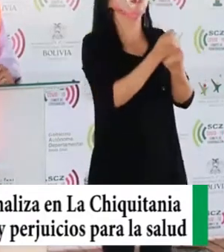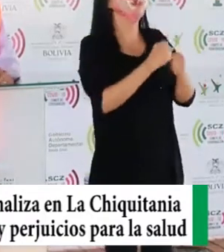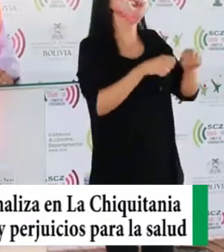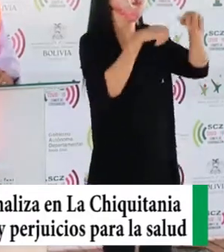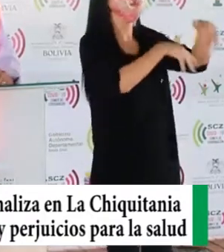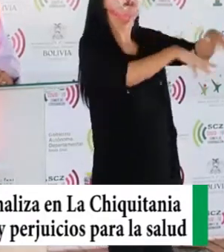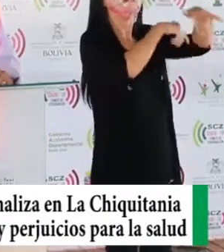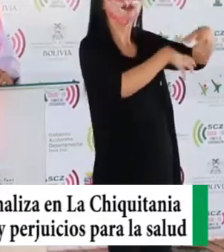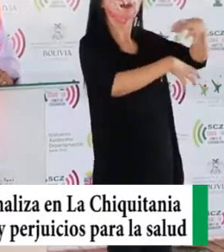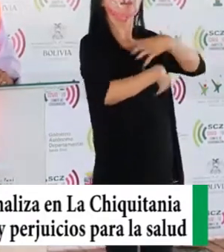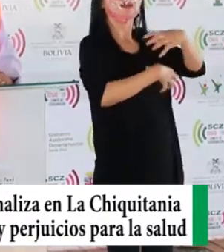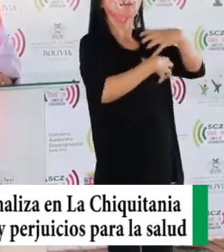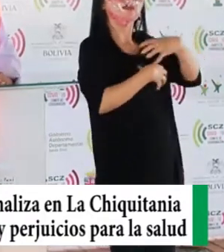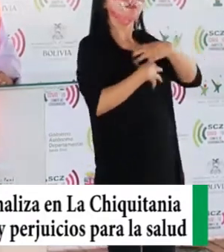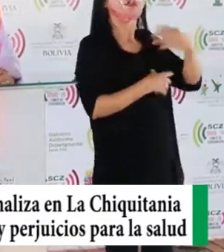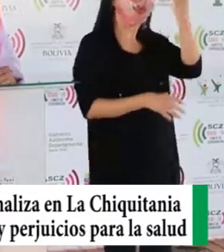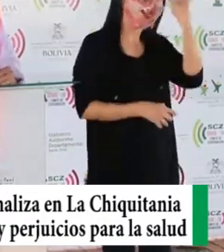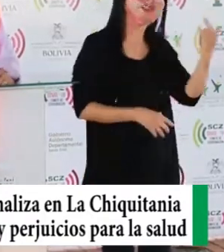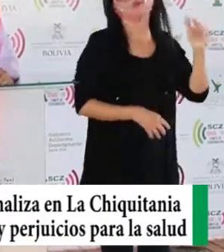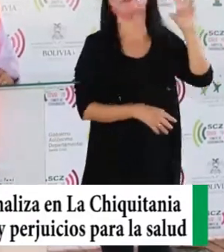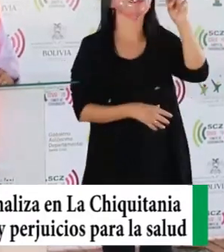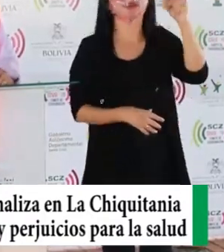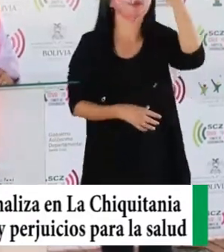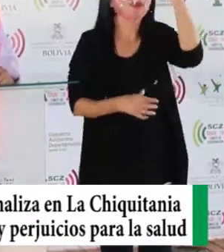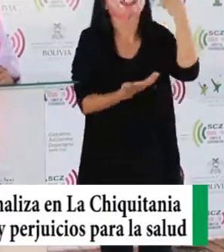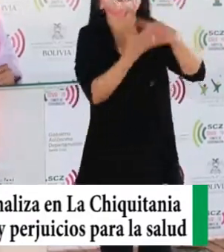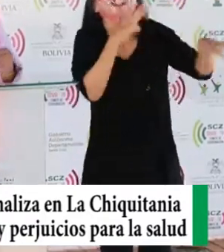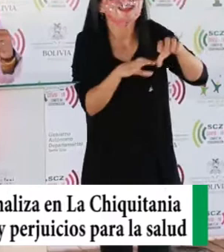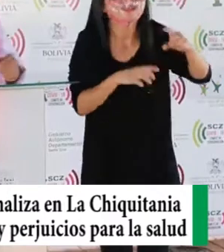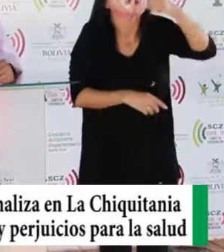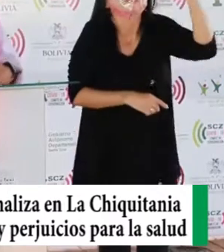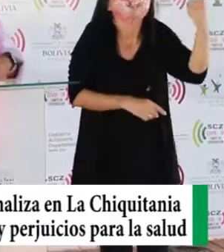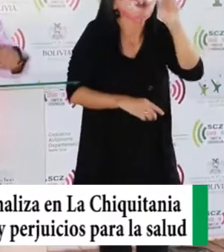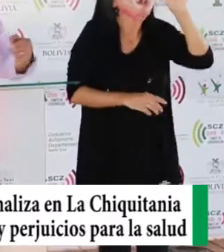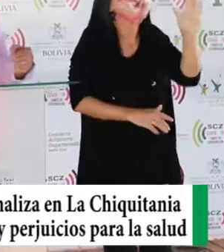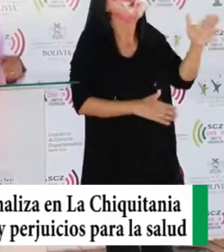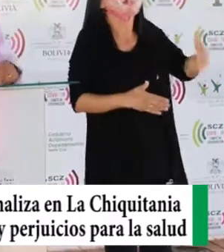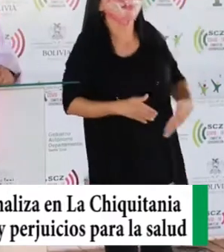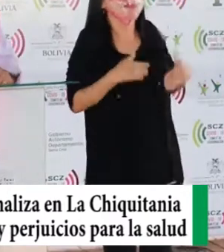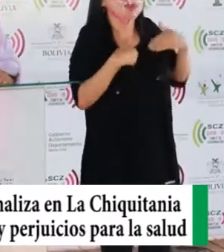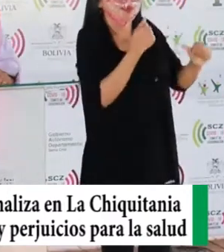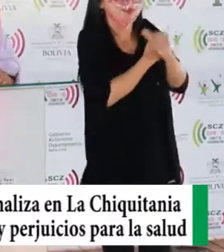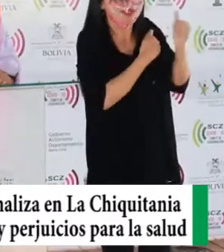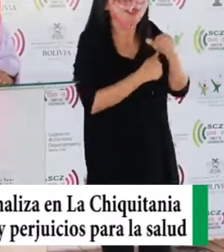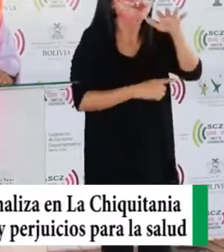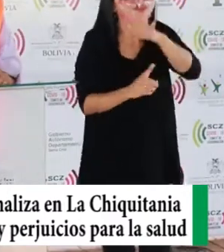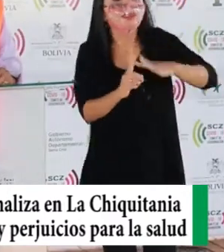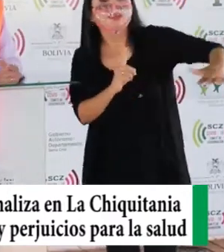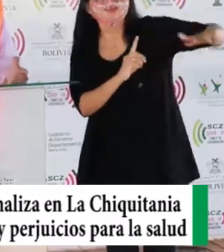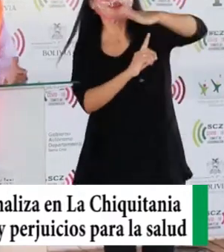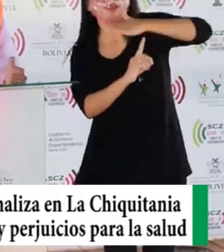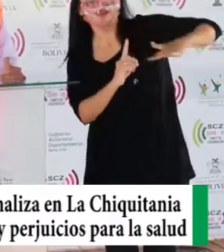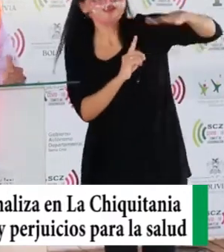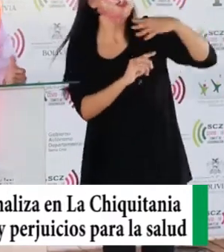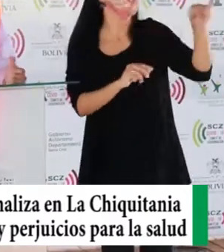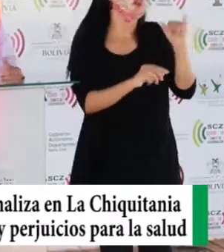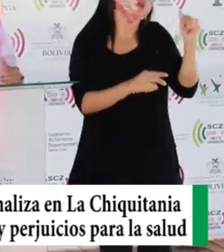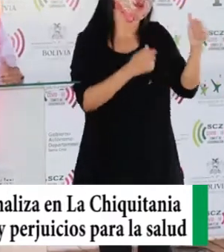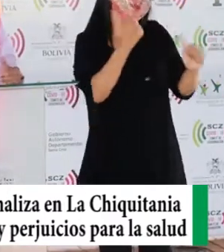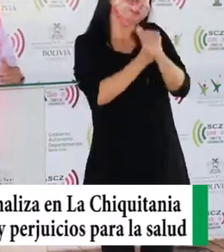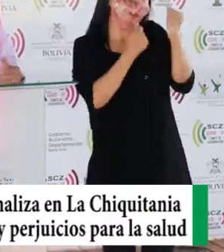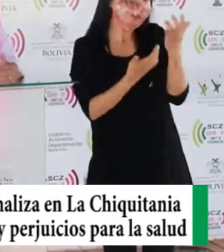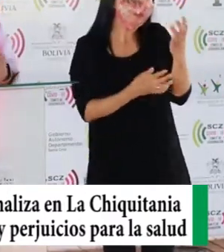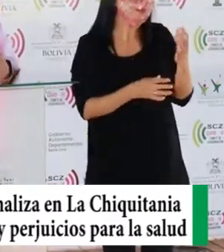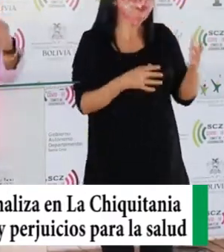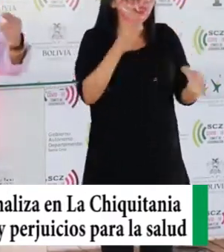que no asista, porque lo único que están haciendo es poner en riesgo sus vidas y la de los que están en alrededor. Obviamente